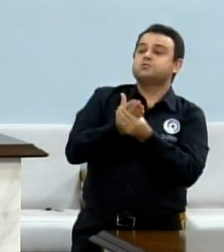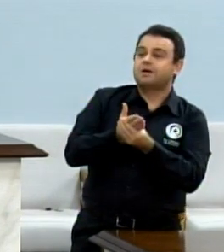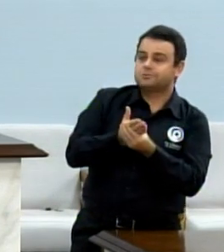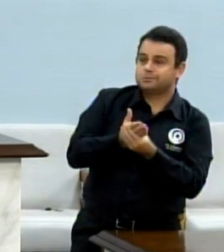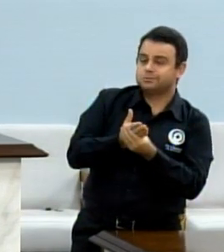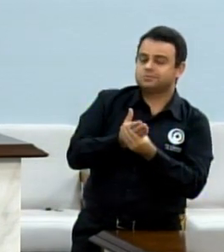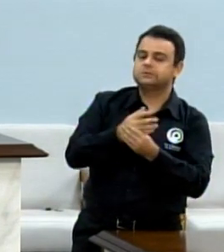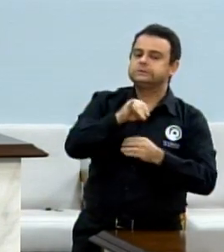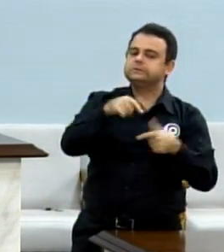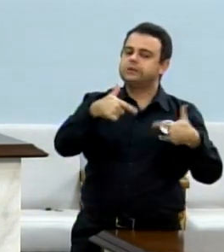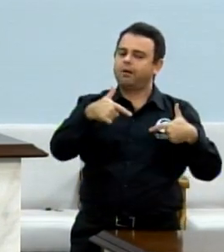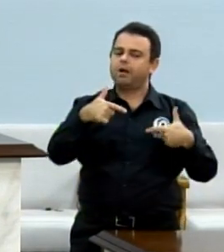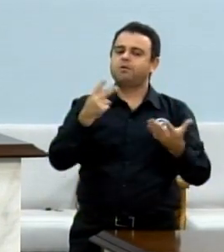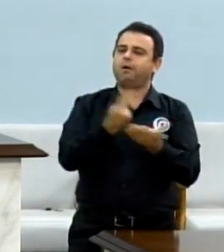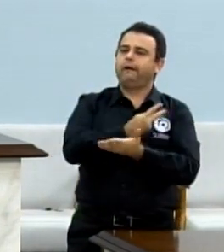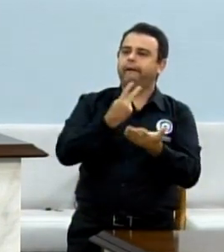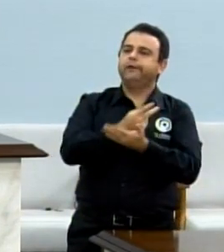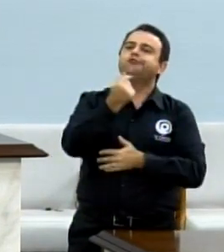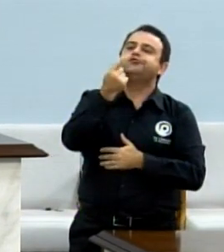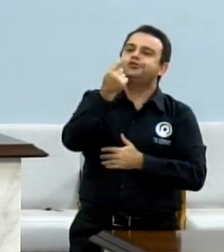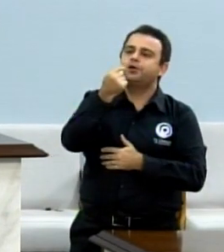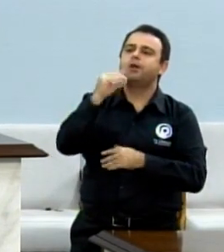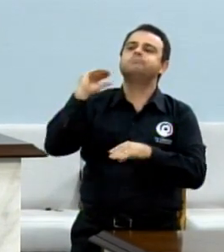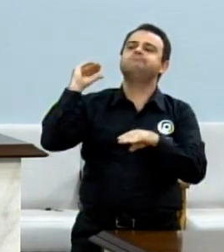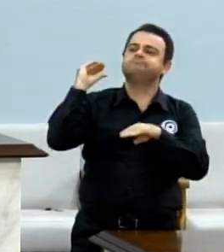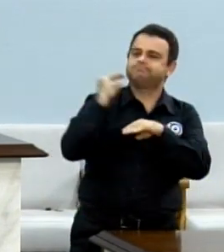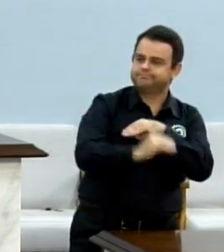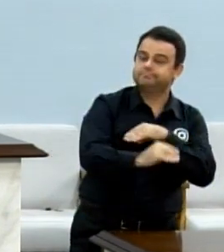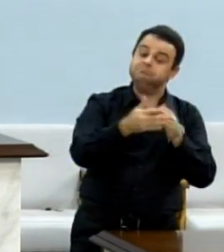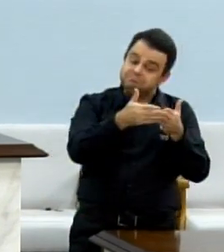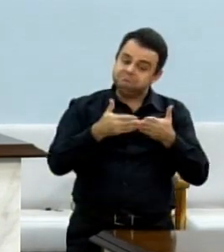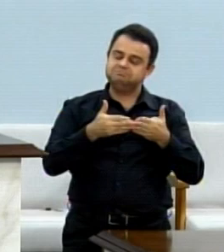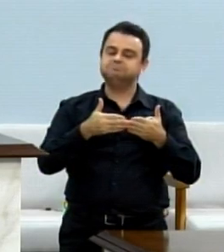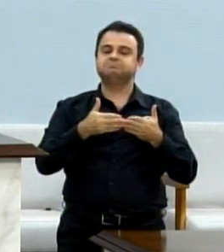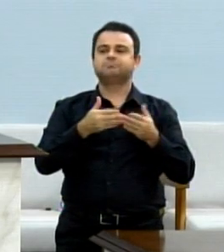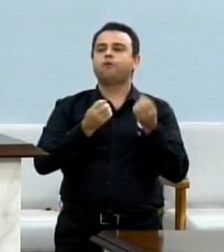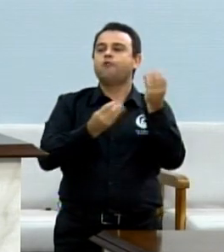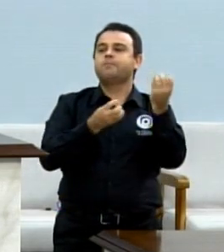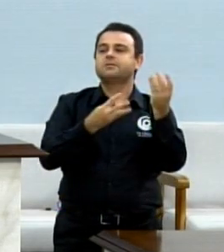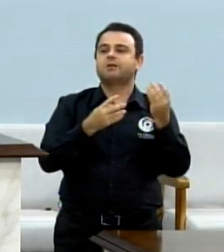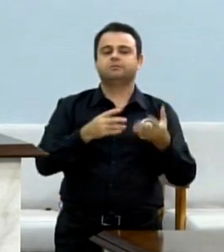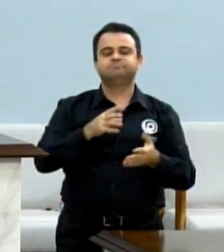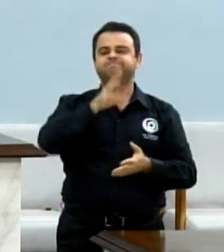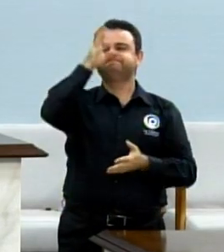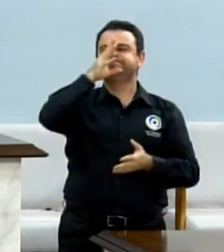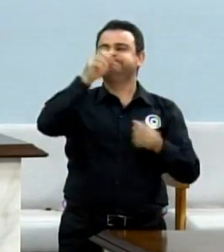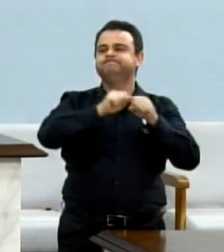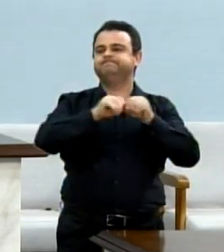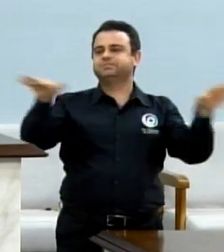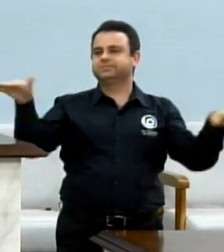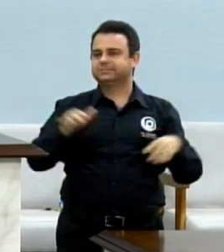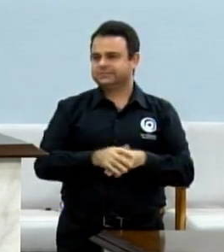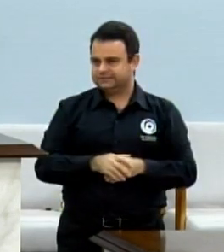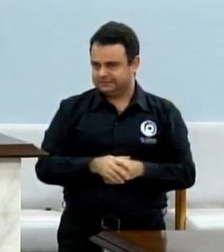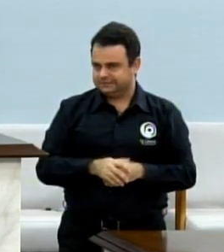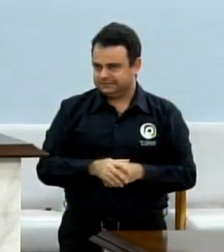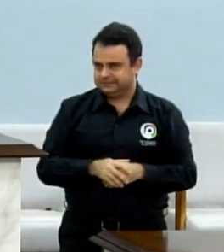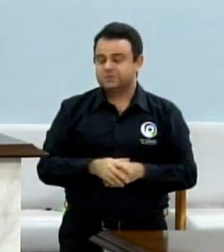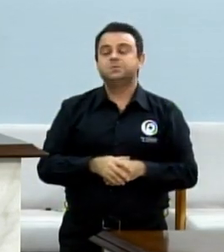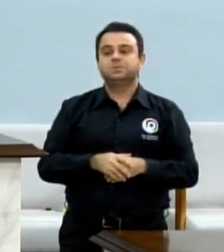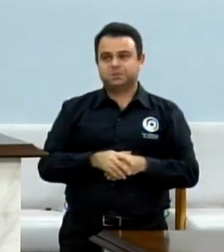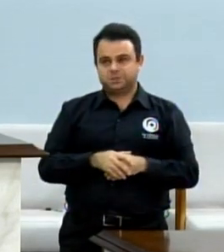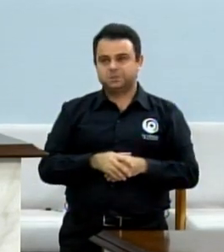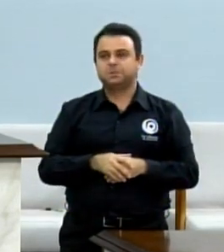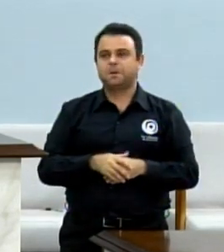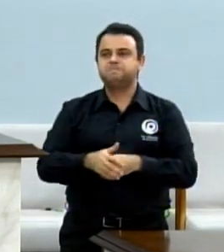disso, pedindo as indenizações em razão de incidente de vazamento. Então, bem sutilmente e de modo bastante